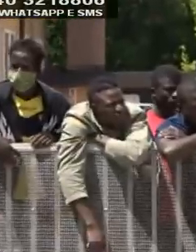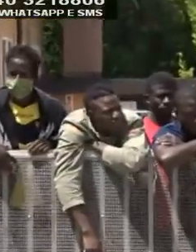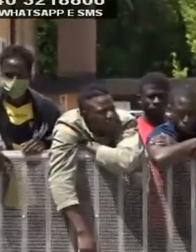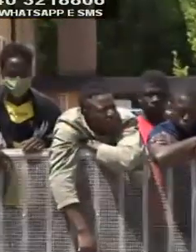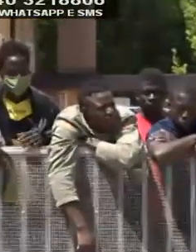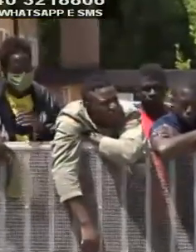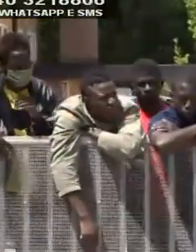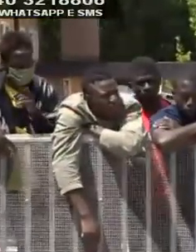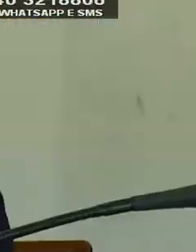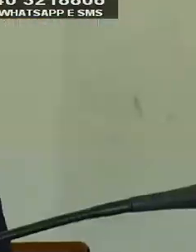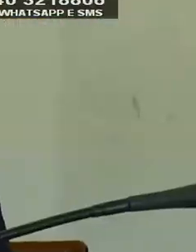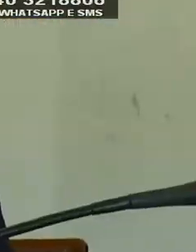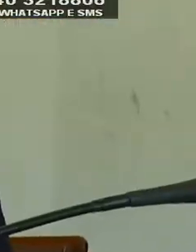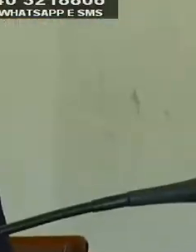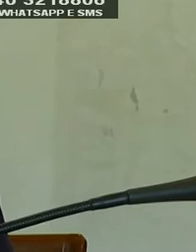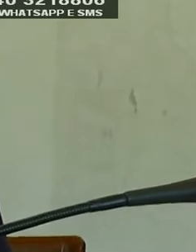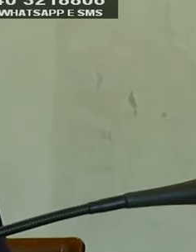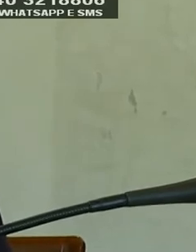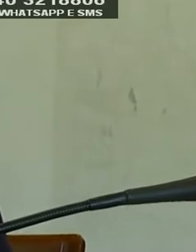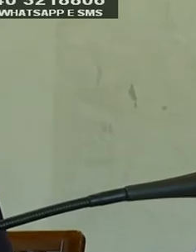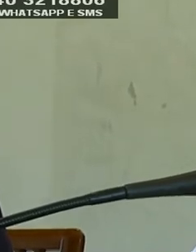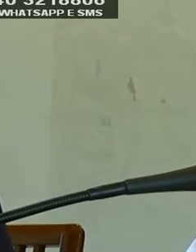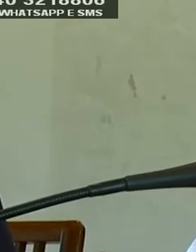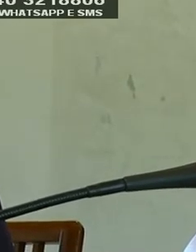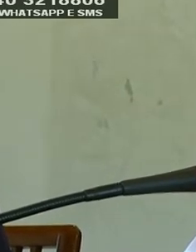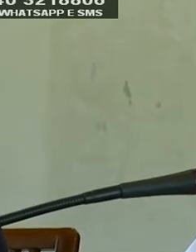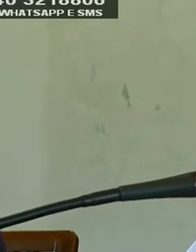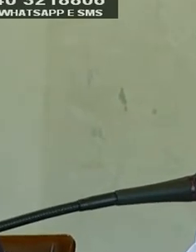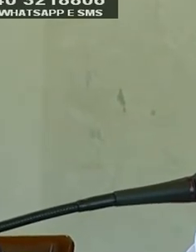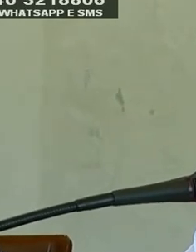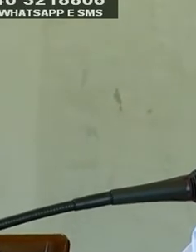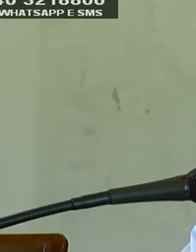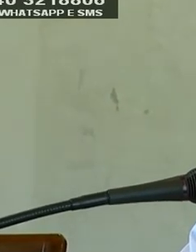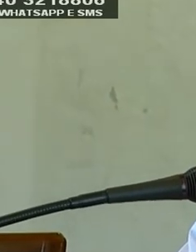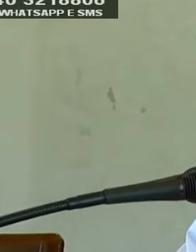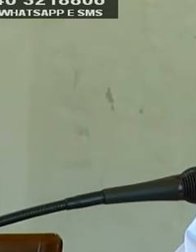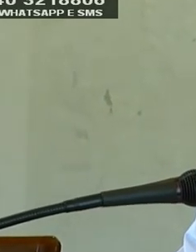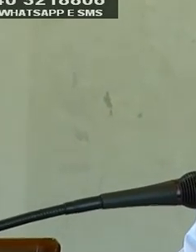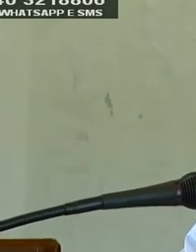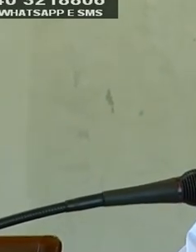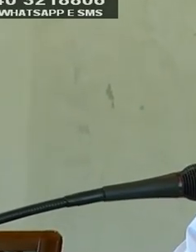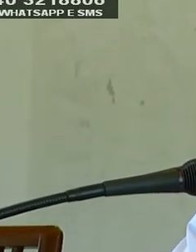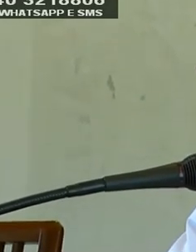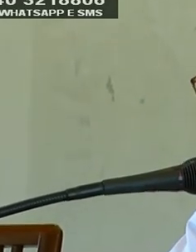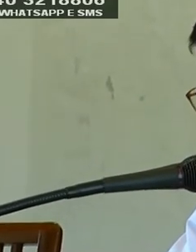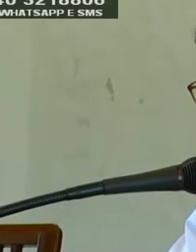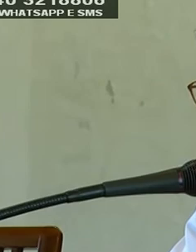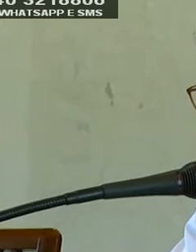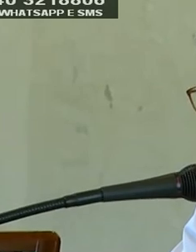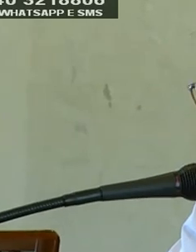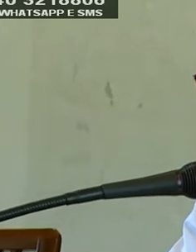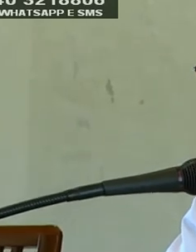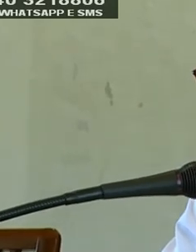Serena, quando torniamo al governo, sarà una delle nostre priorità, che torni a essere caserma. Che torni a essere caserma, perché per quanto mi riguarda